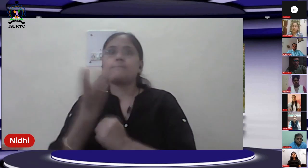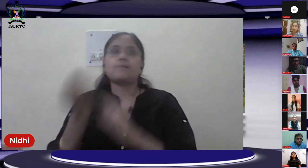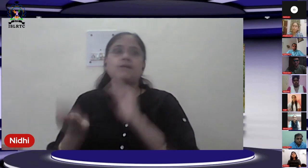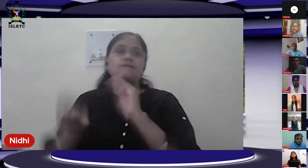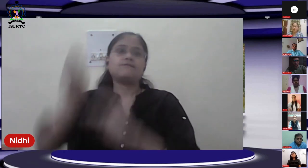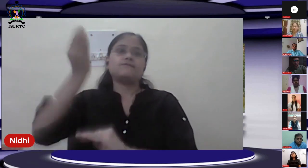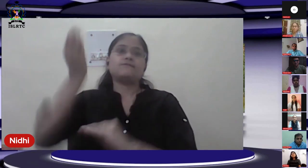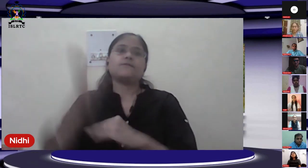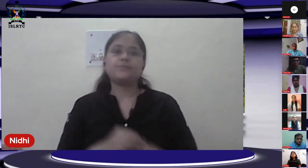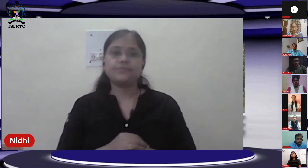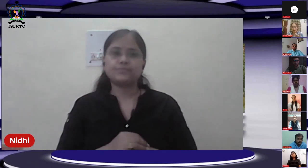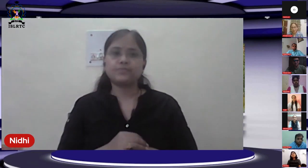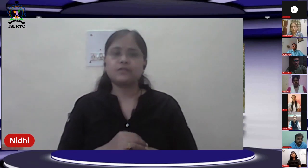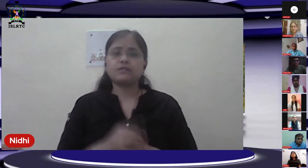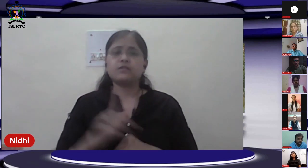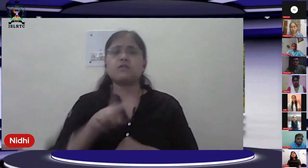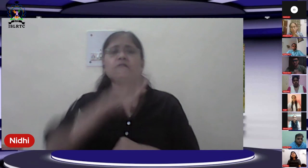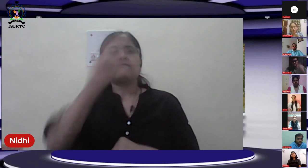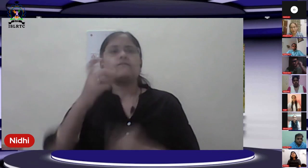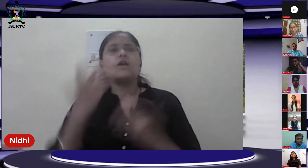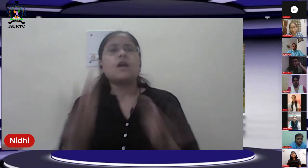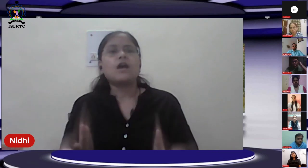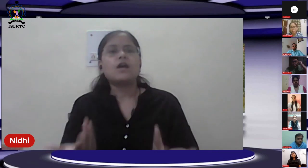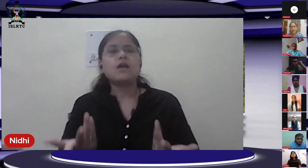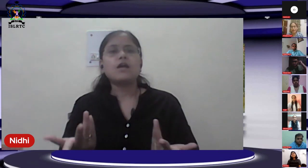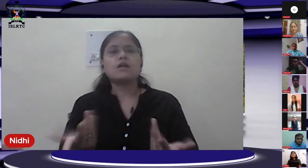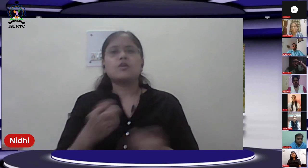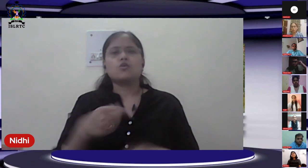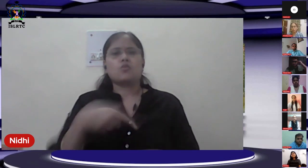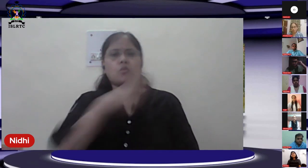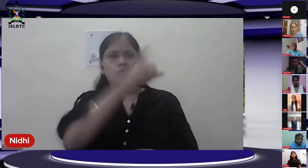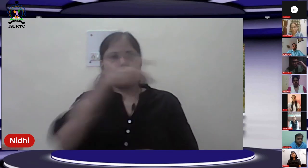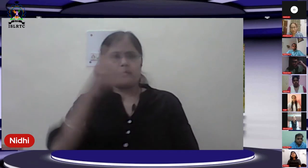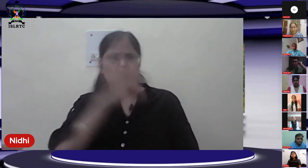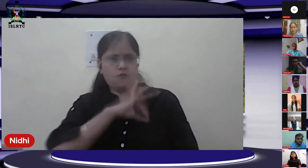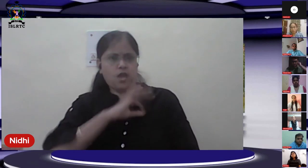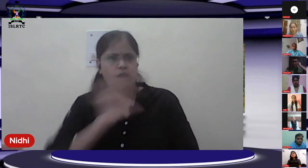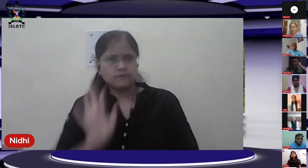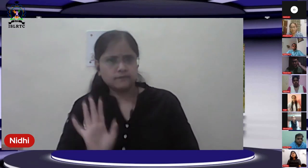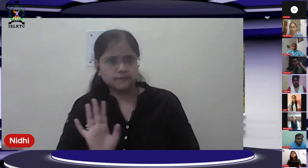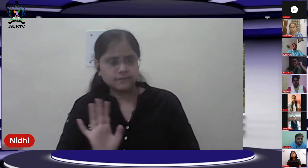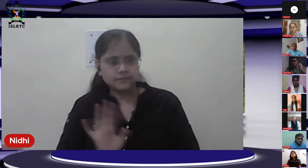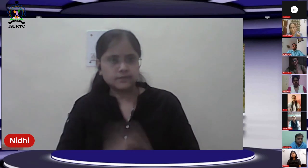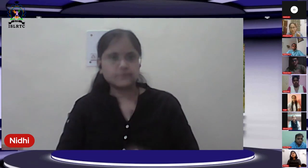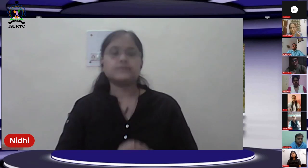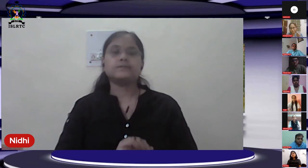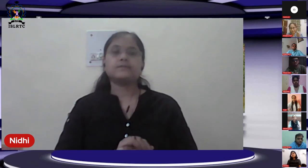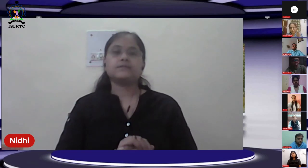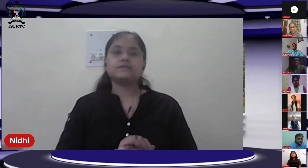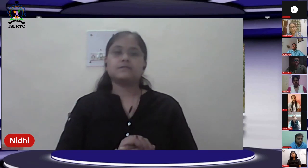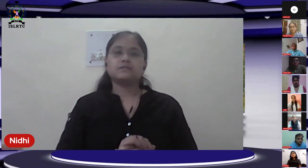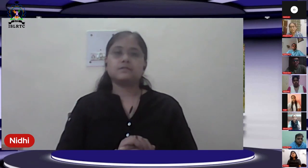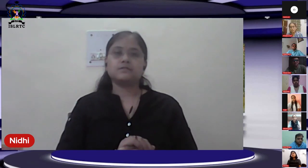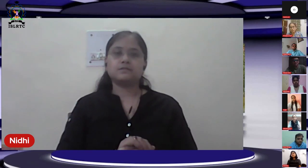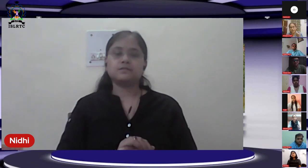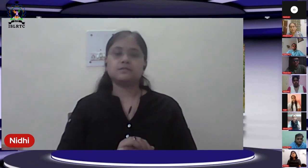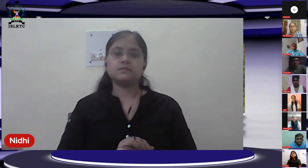क्यों है, मतलब वाकई में इससे लोगों को फायदा हो रहा है, लोग जो इसकी इतनी प्राचीन जो वैल्यू